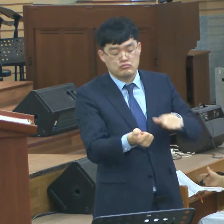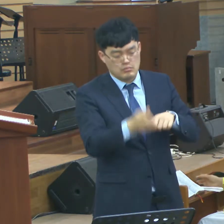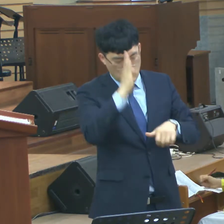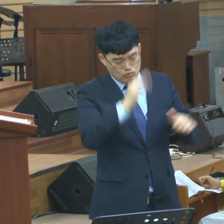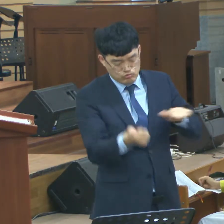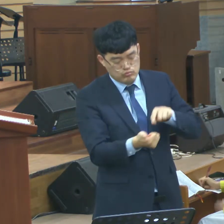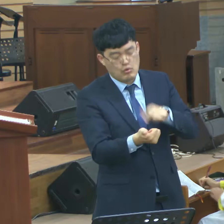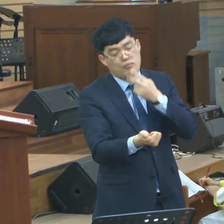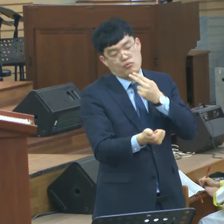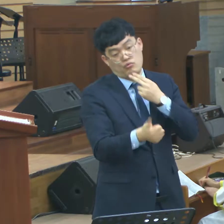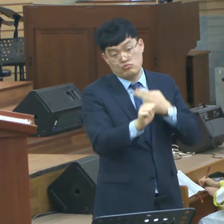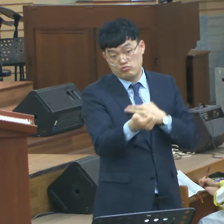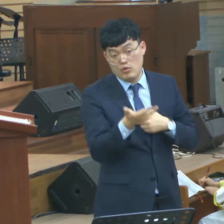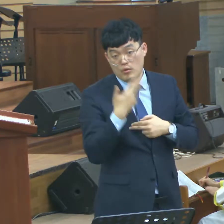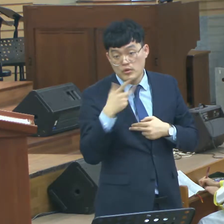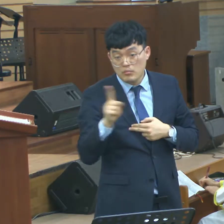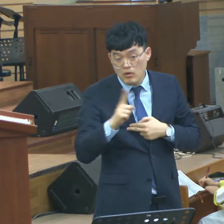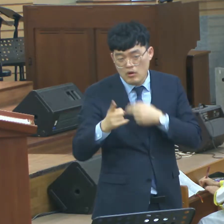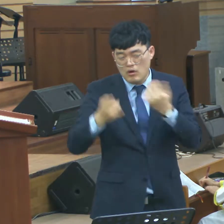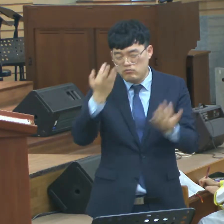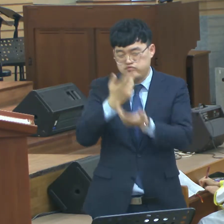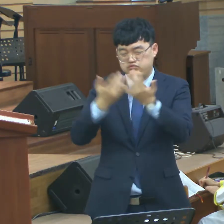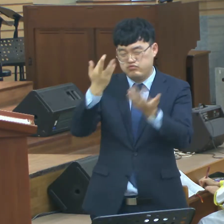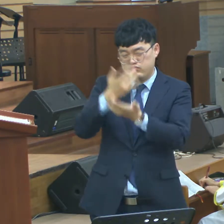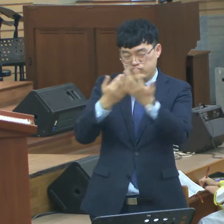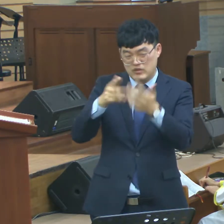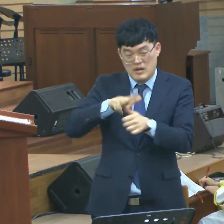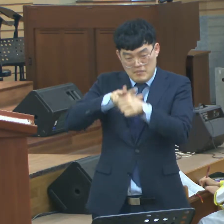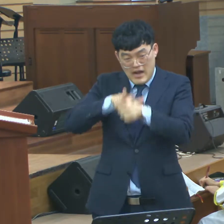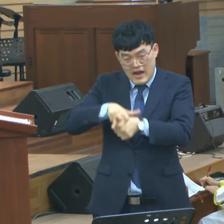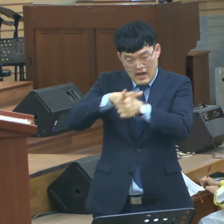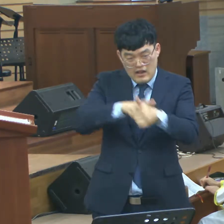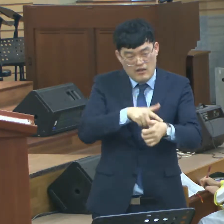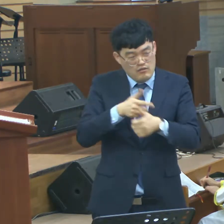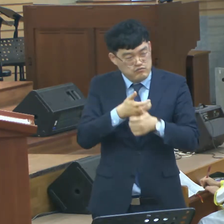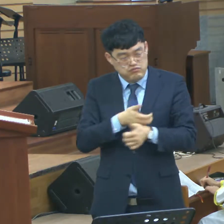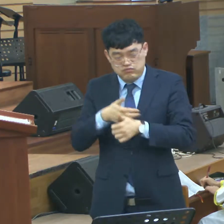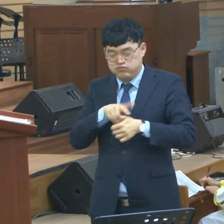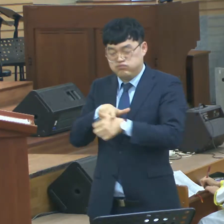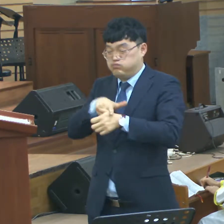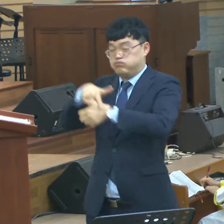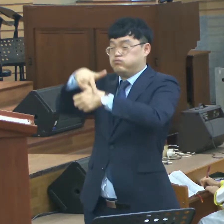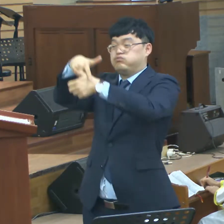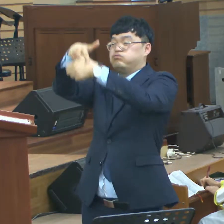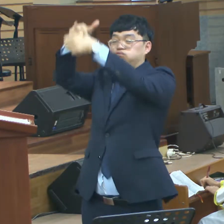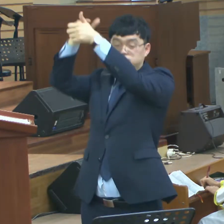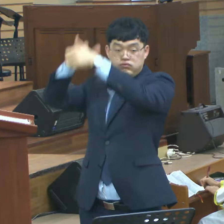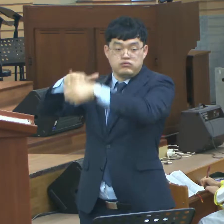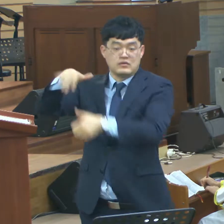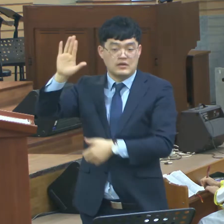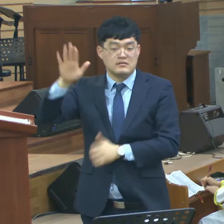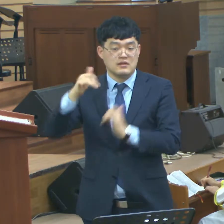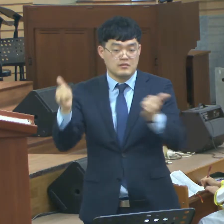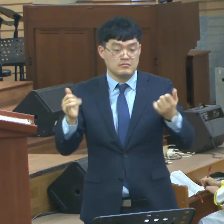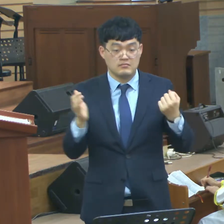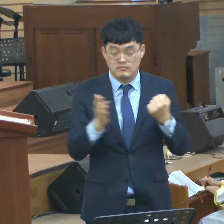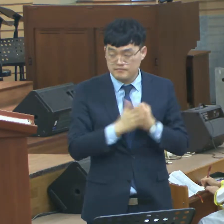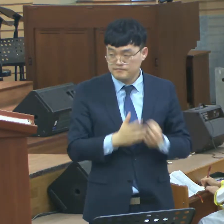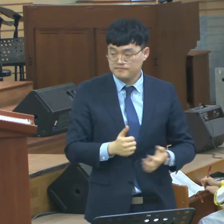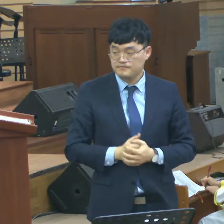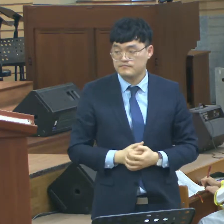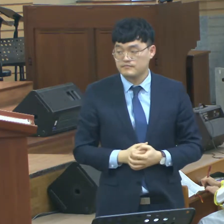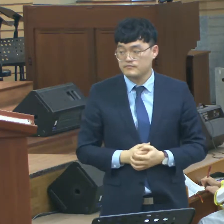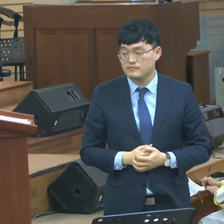18장 말씀은 기근이 있은 지 3년이 되어가는 어느 시점에 하나님이 비가 온다라고 아합에게 가서 말해라 라고